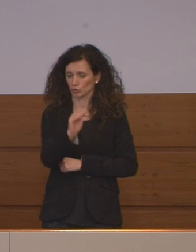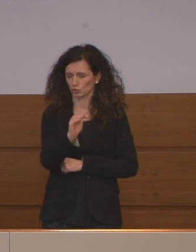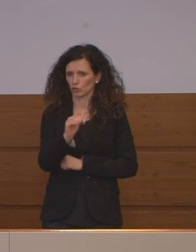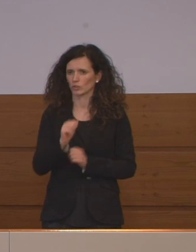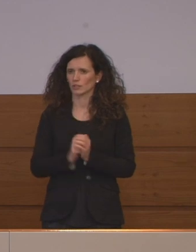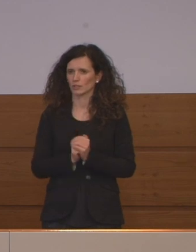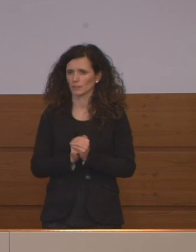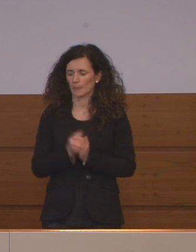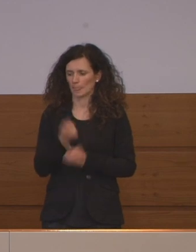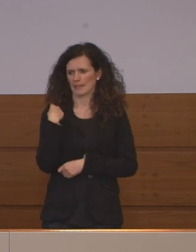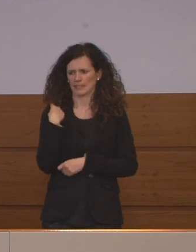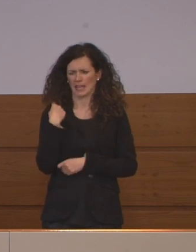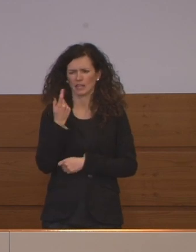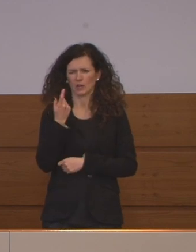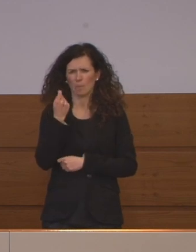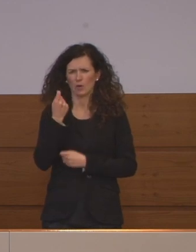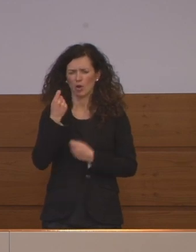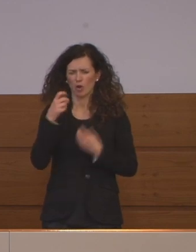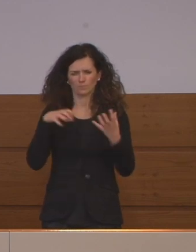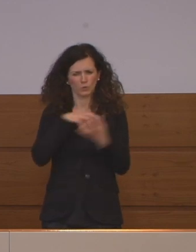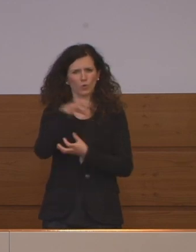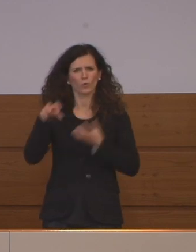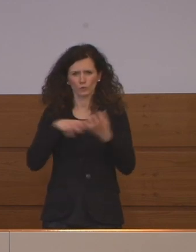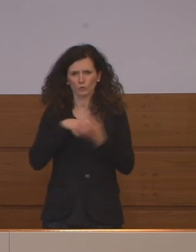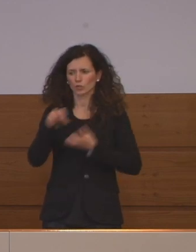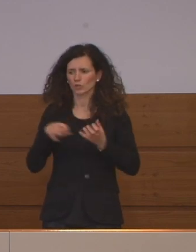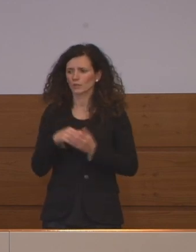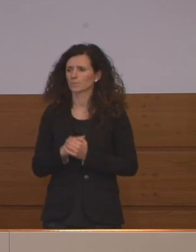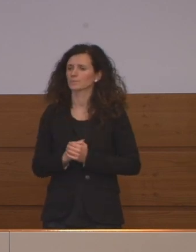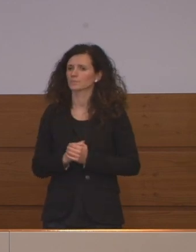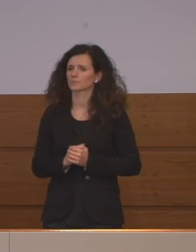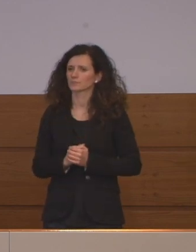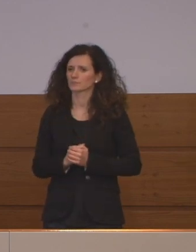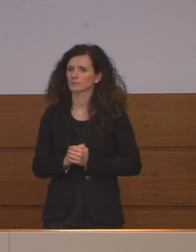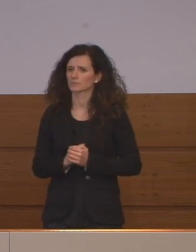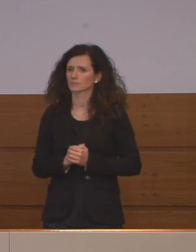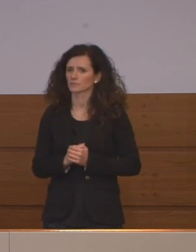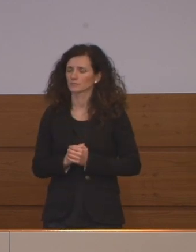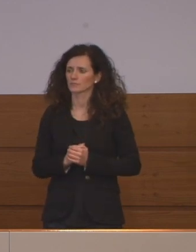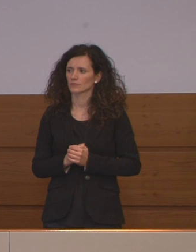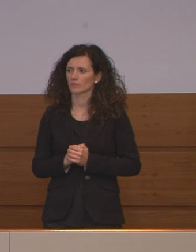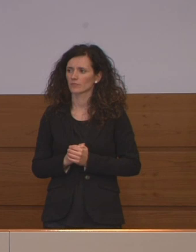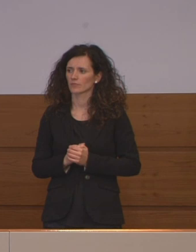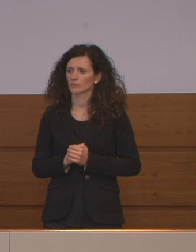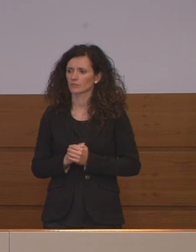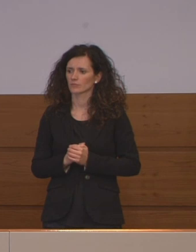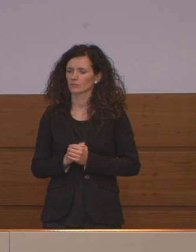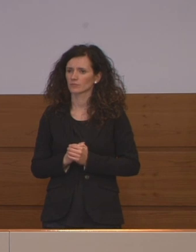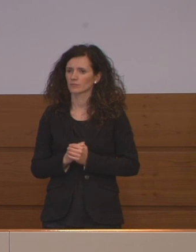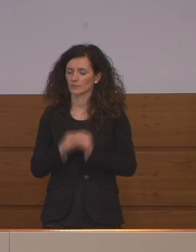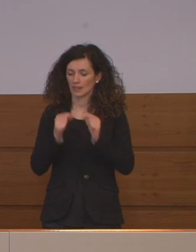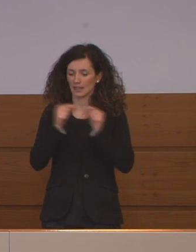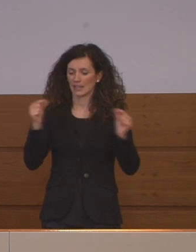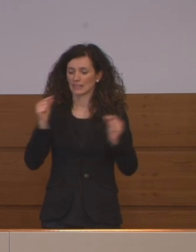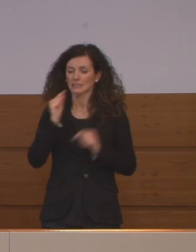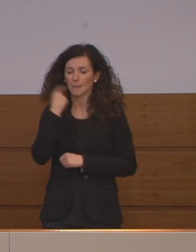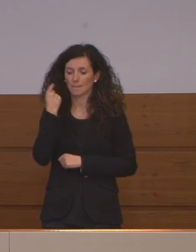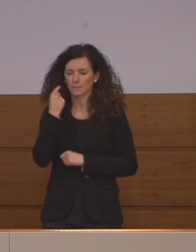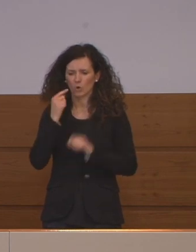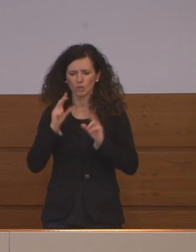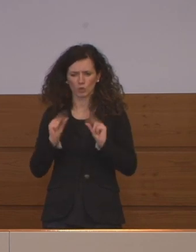ieri si è creata anche un po di confusione il il i nuovi tamponi positivi